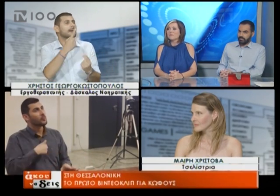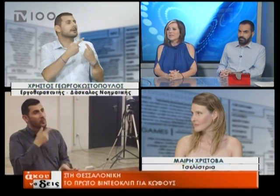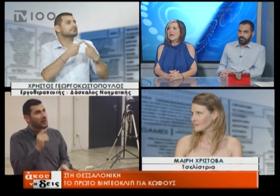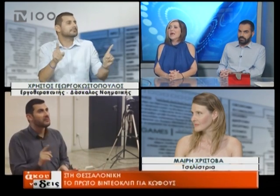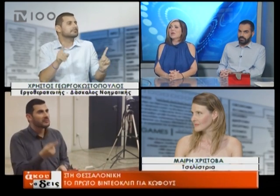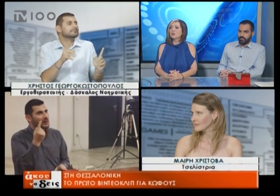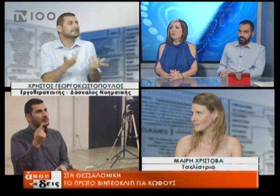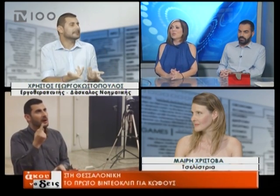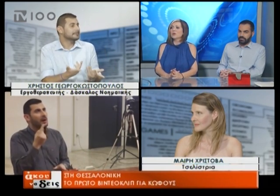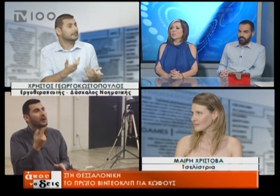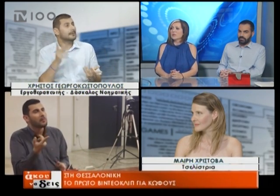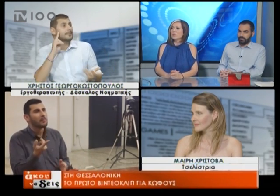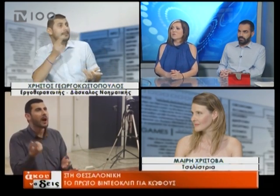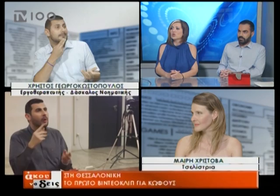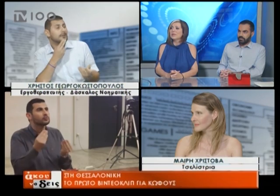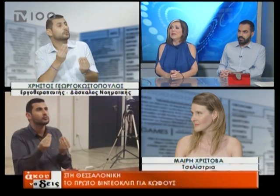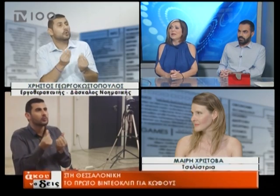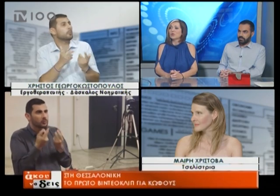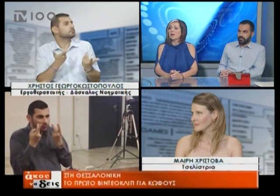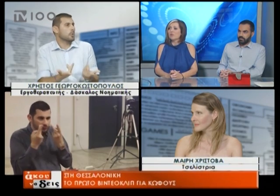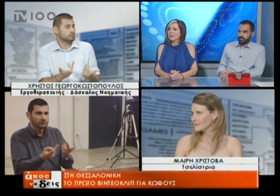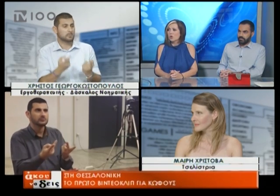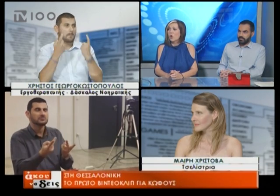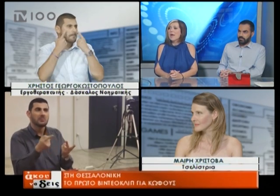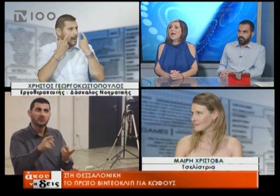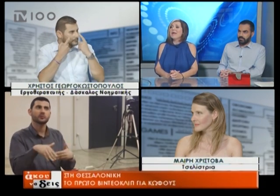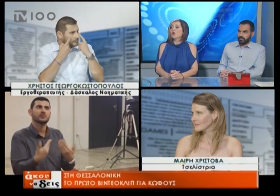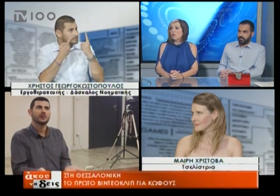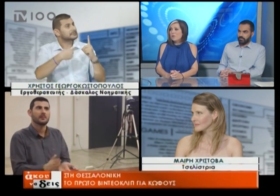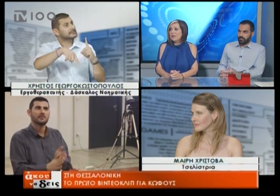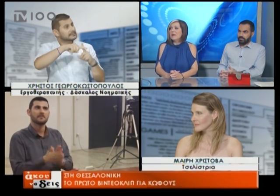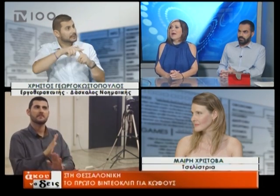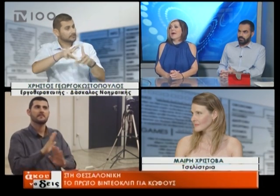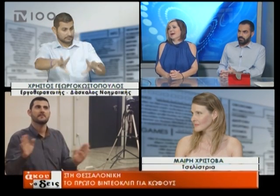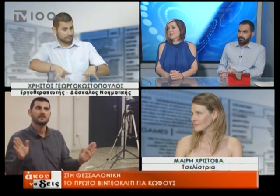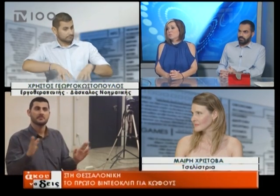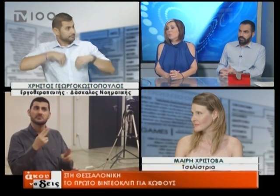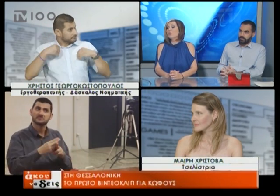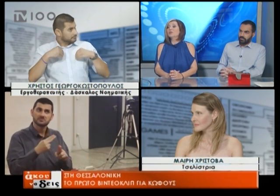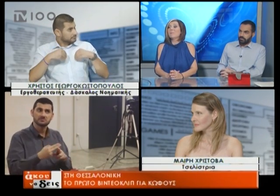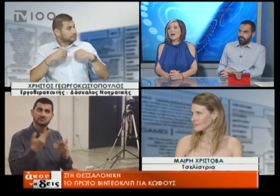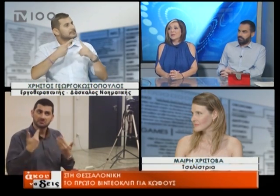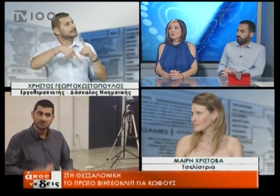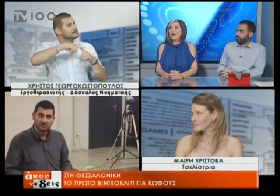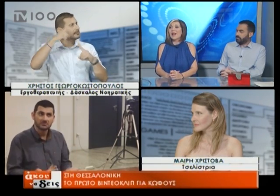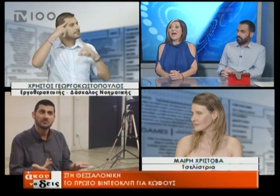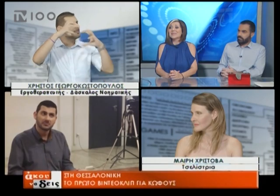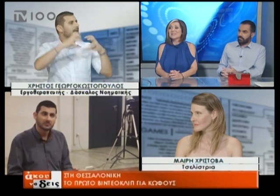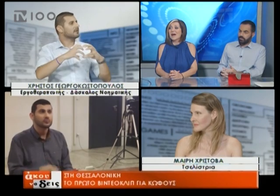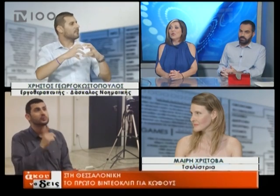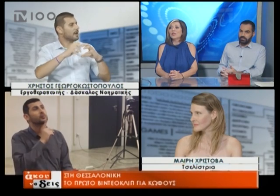απόλαυση. Και πώς μπορούμε να το πετύχουμε αυτό, τι είναι το διαφορετικό. Οι κοφοί χρησιμοποιούν τα μάτια τους,